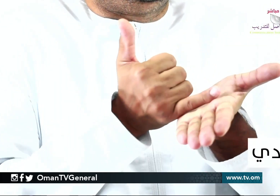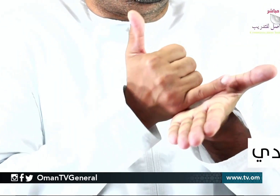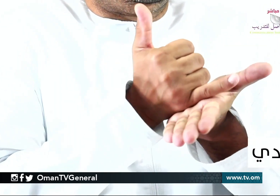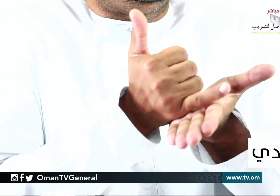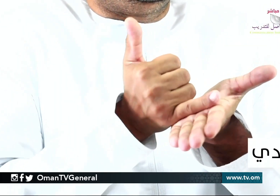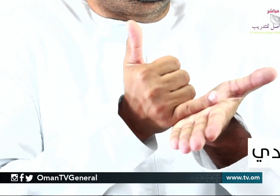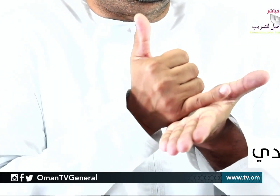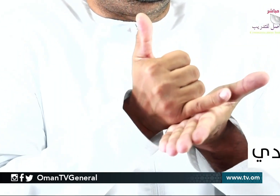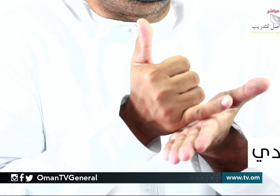رمادي.